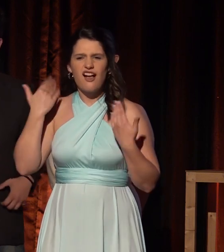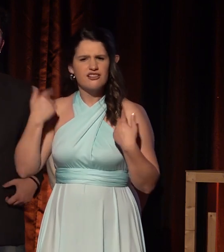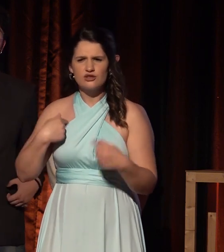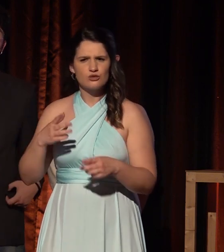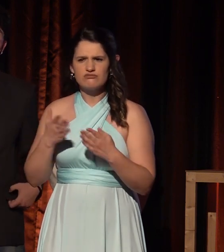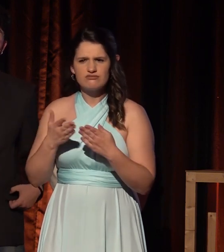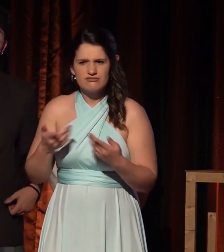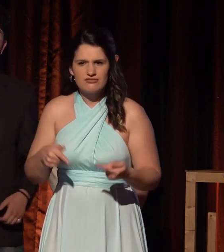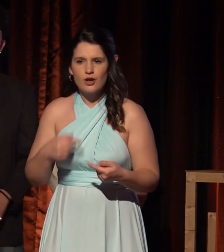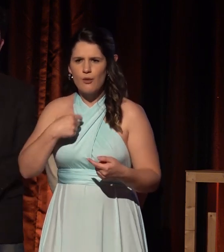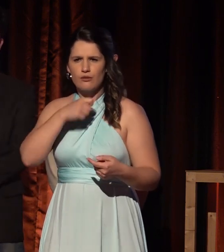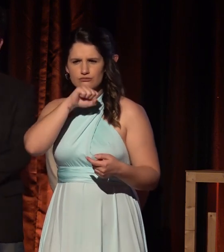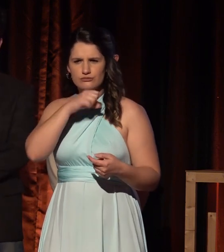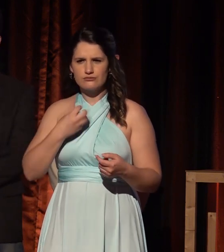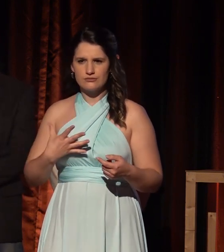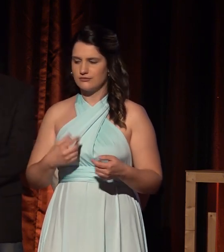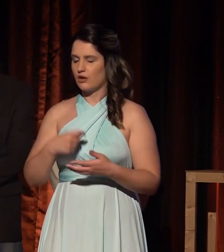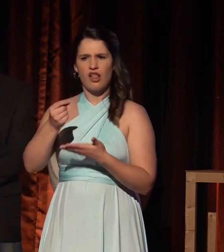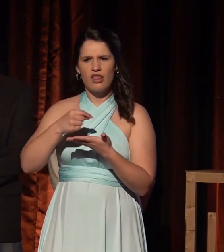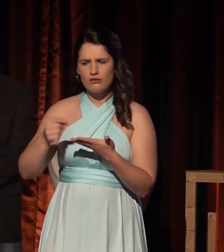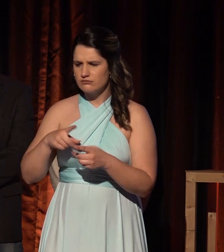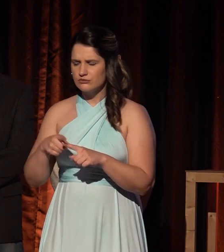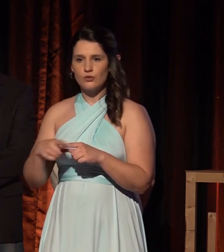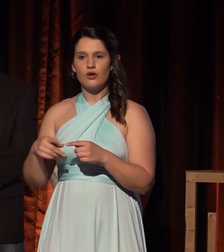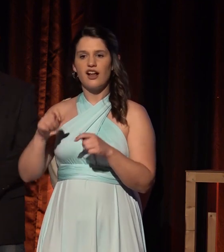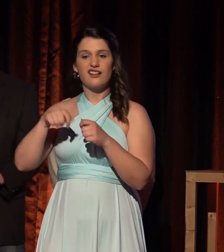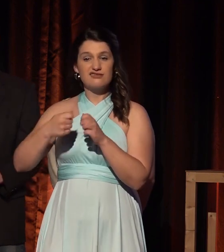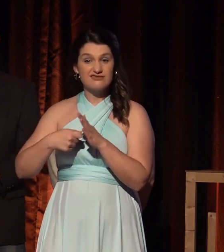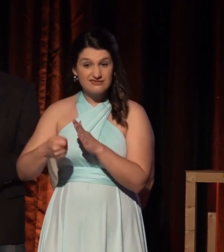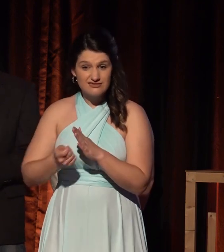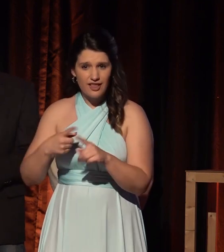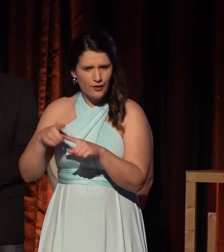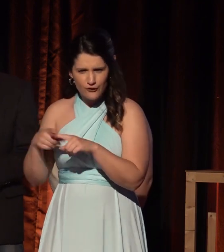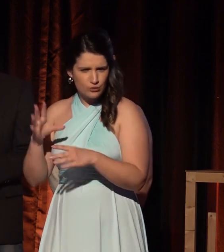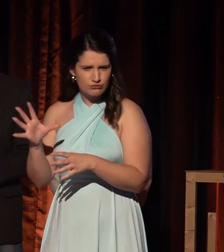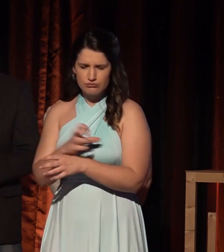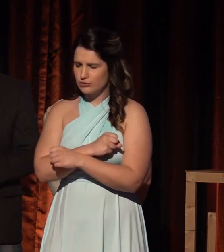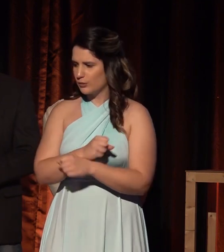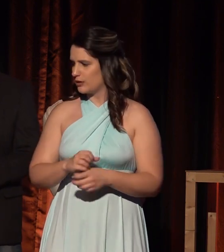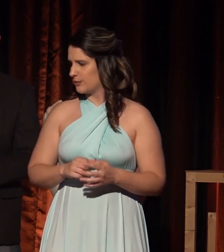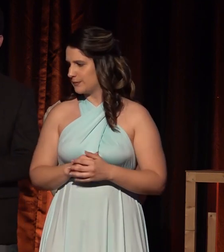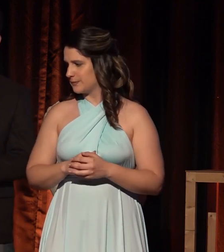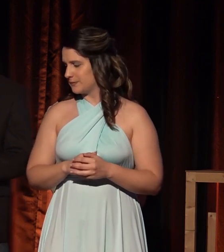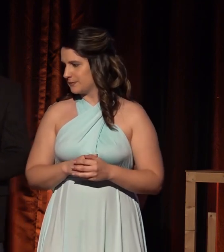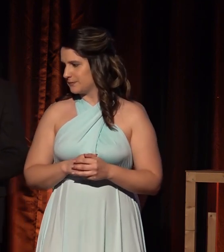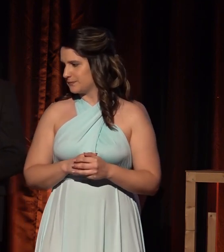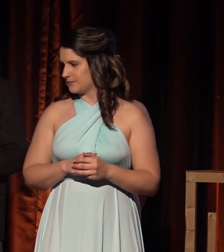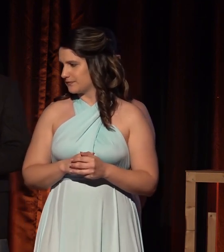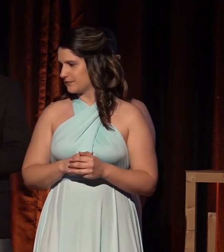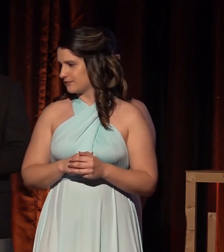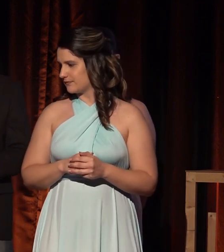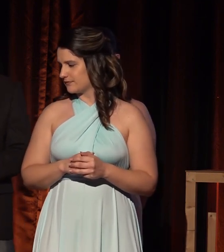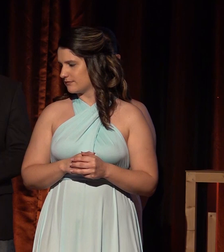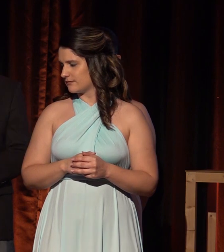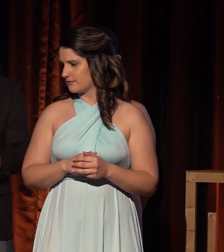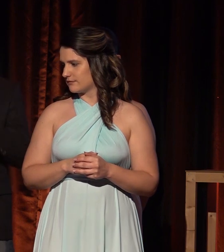he après moltíssimes coses, dibuix tècnic, electricitat i mecanització, entre altres. I aquest darrer curs vaig començar a fer la